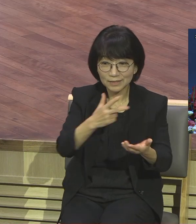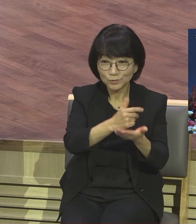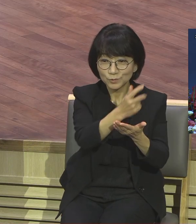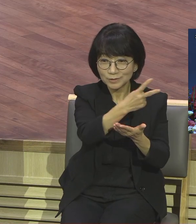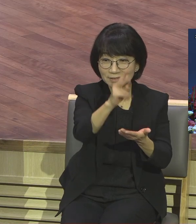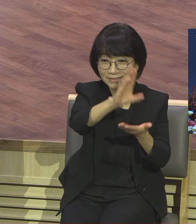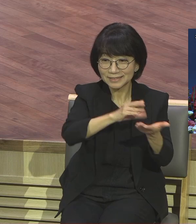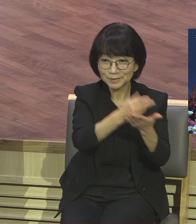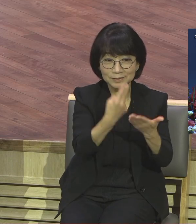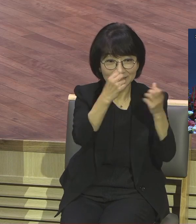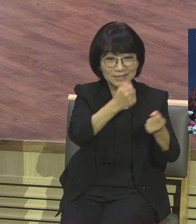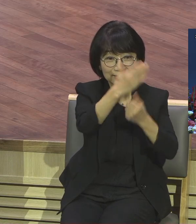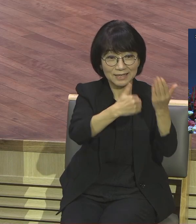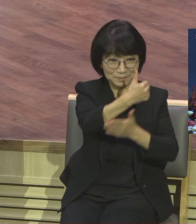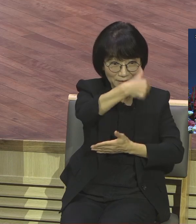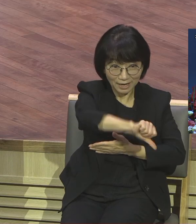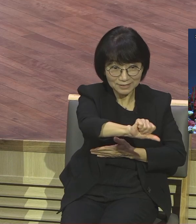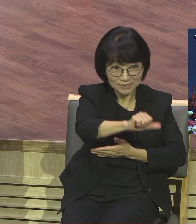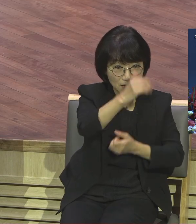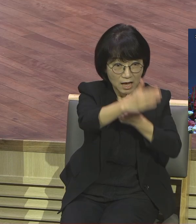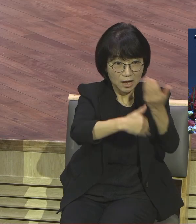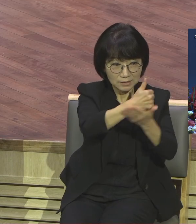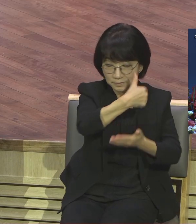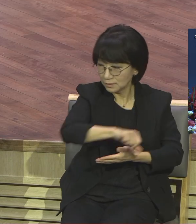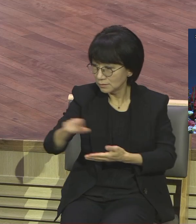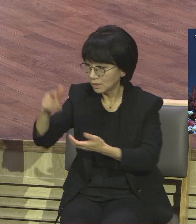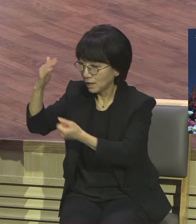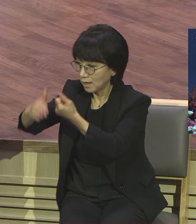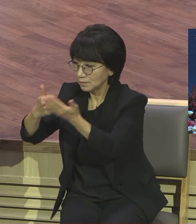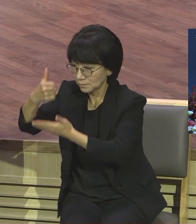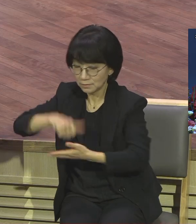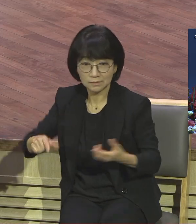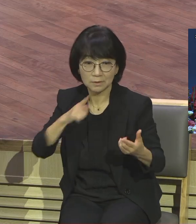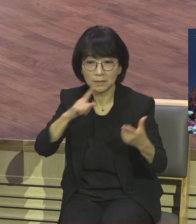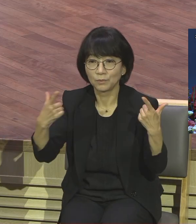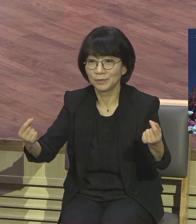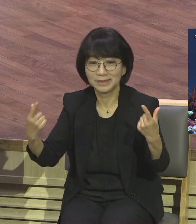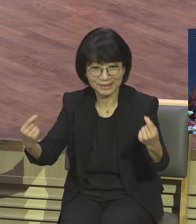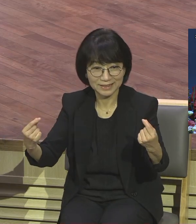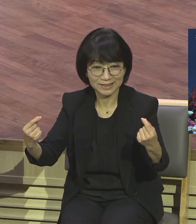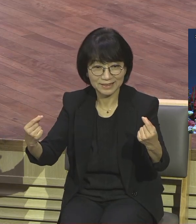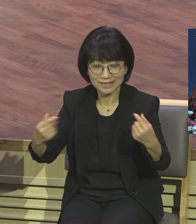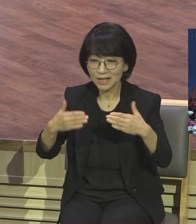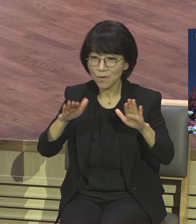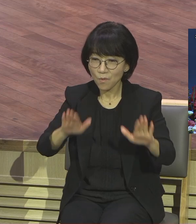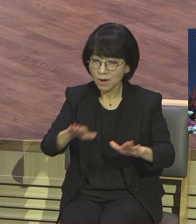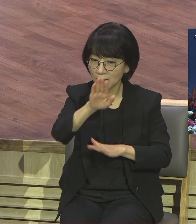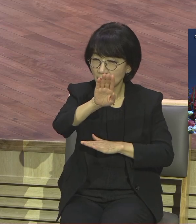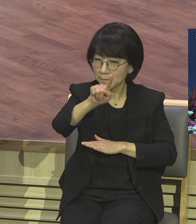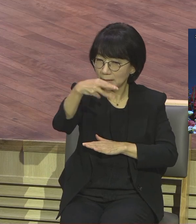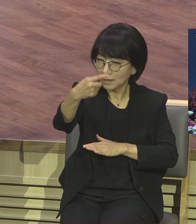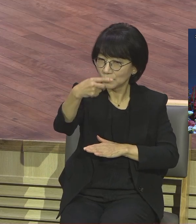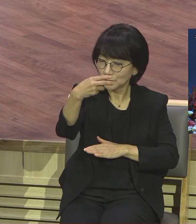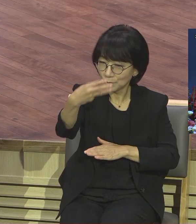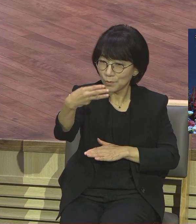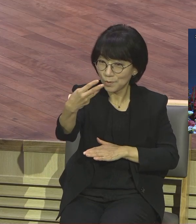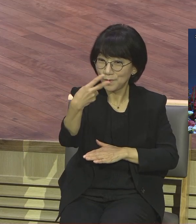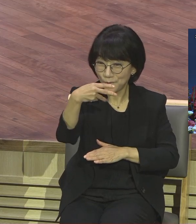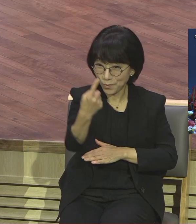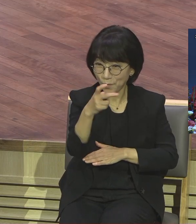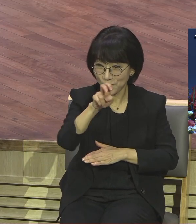하나님의 아들이시니다. 이 표현은 바들로매가 예수님이 하나님인 것을 깨달은 거예요. 아,